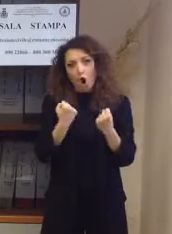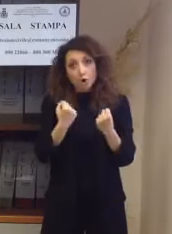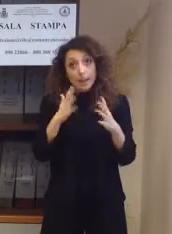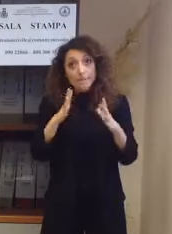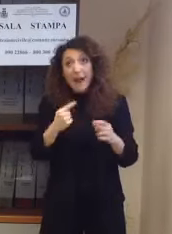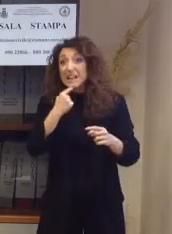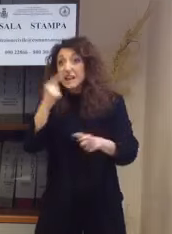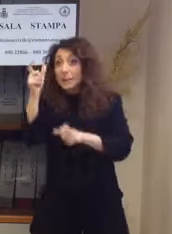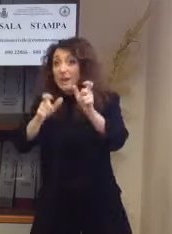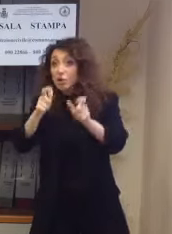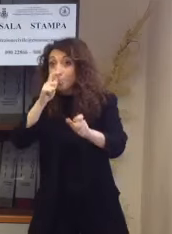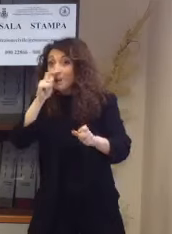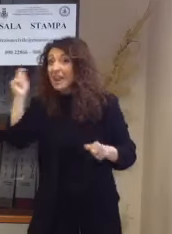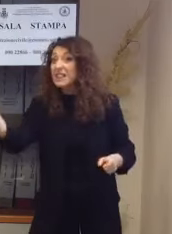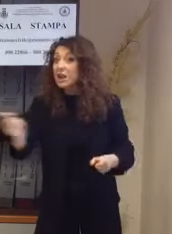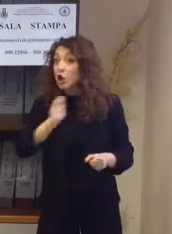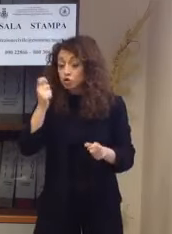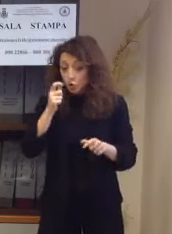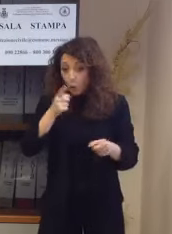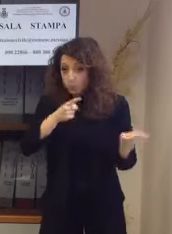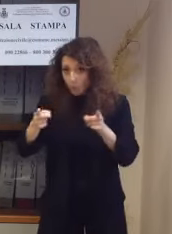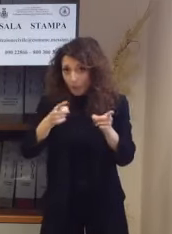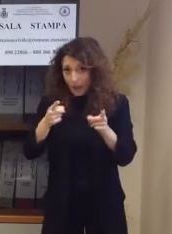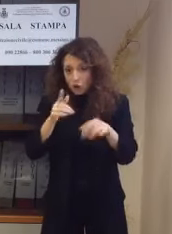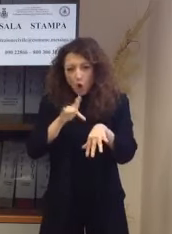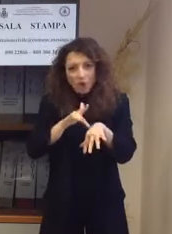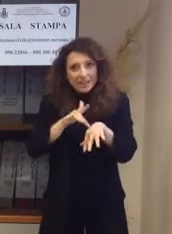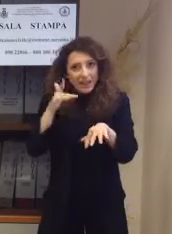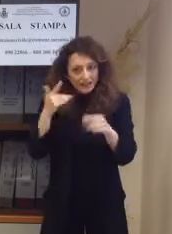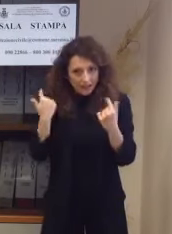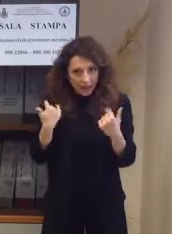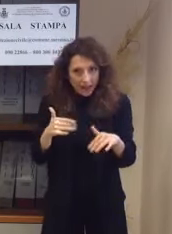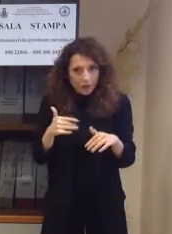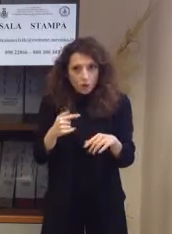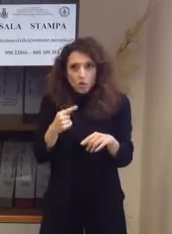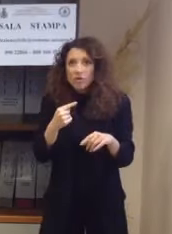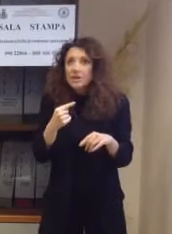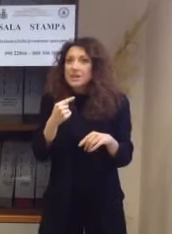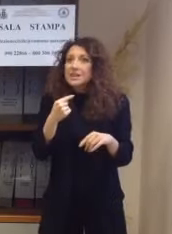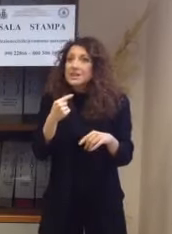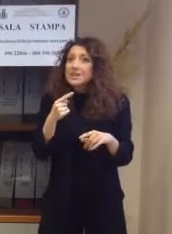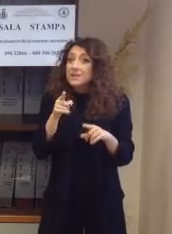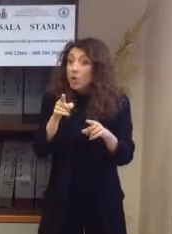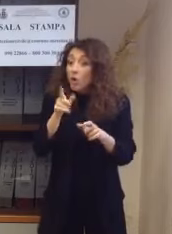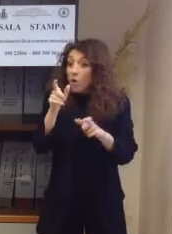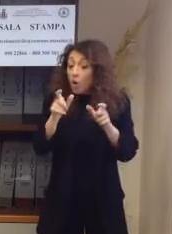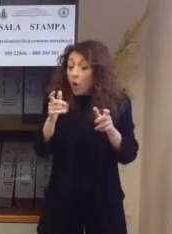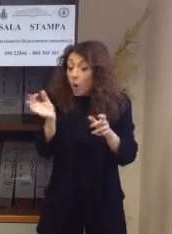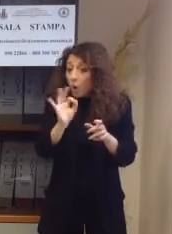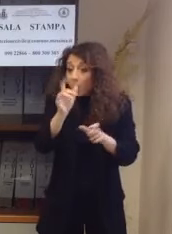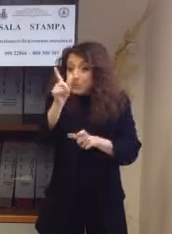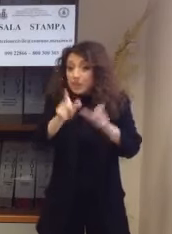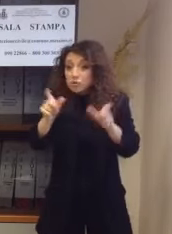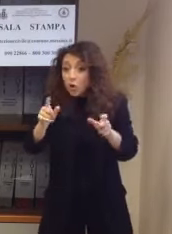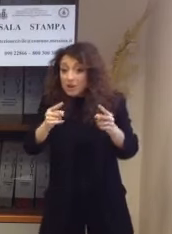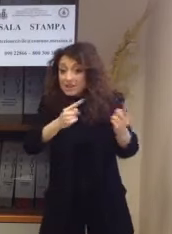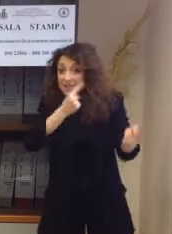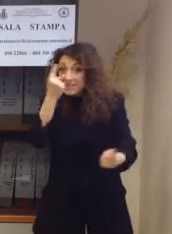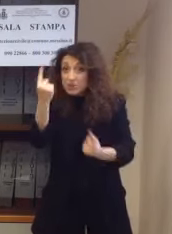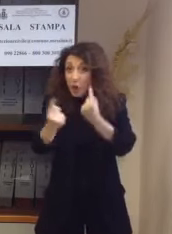un momento così delicato? O chi ne approfitta